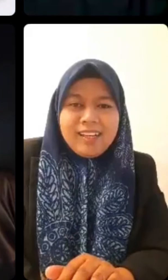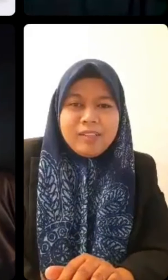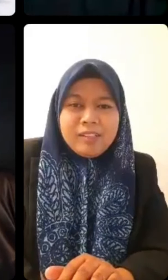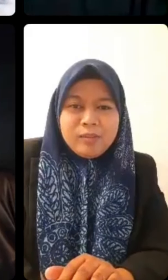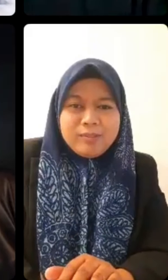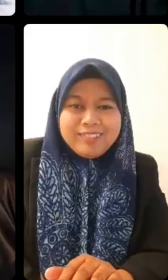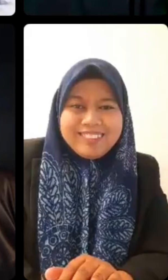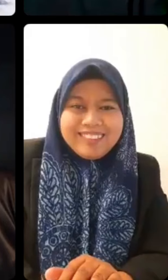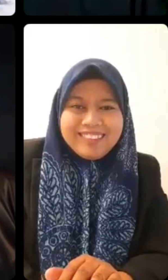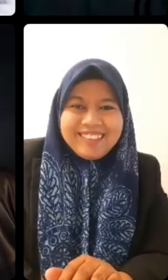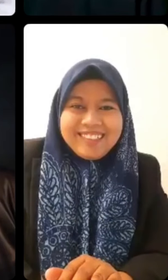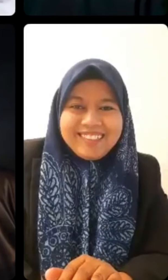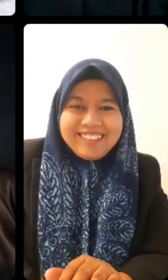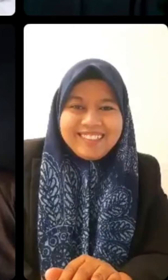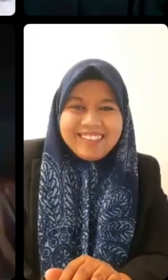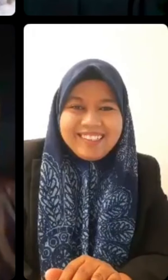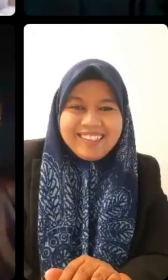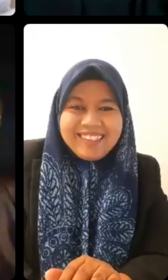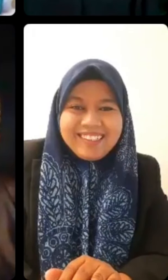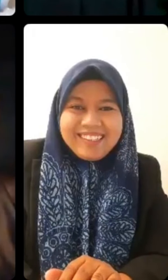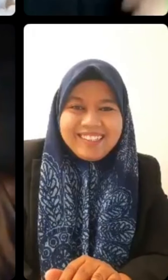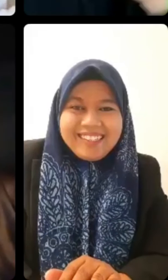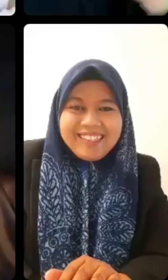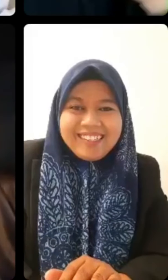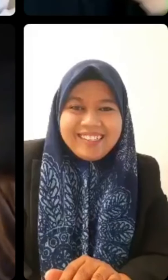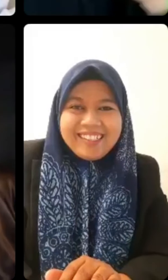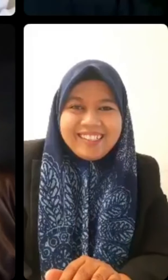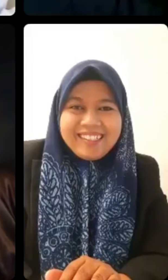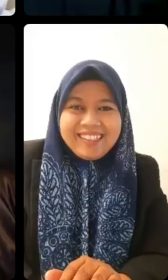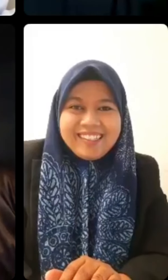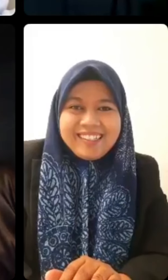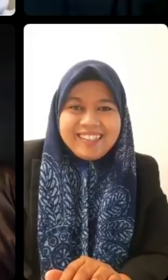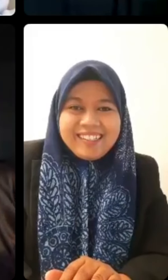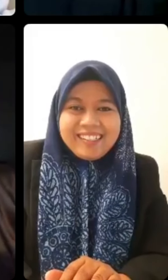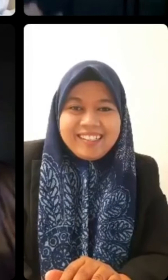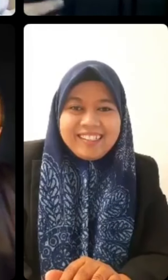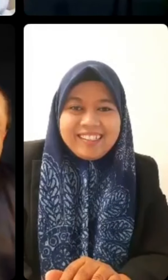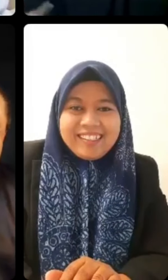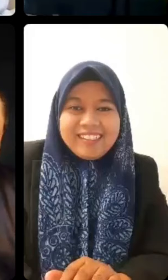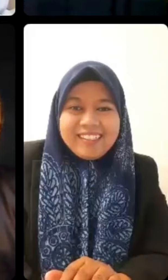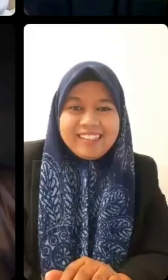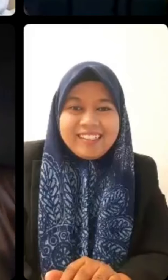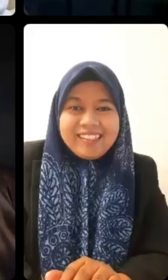sedih sangat berita tu. Faham, tapi tak apa. Betul.